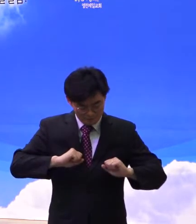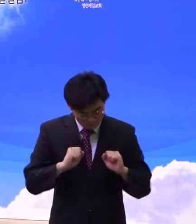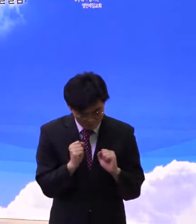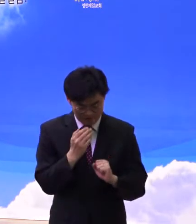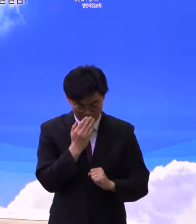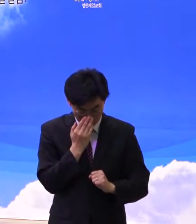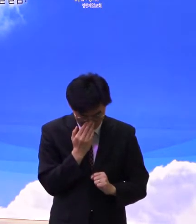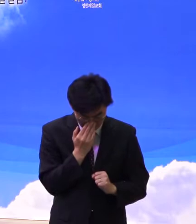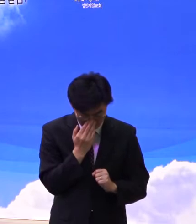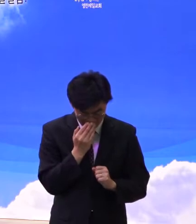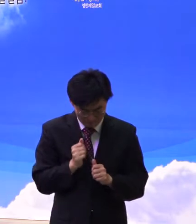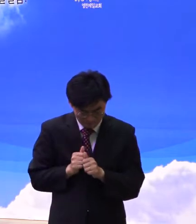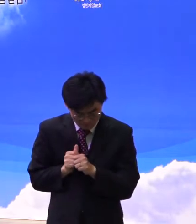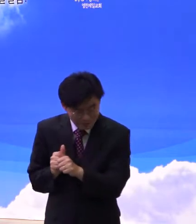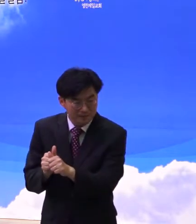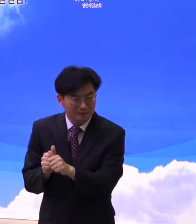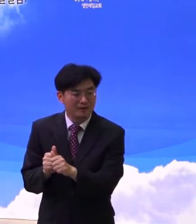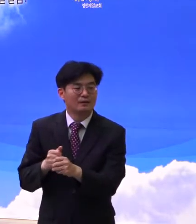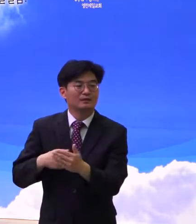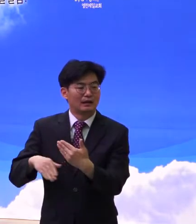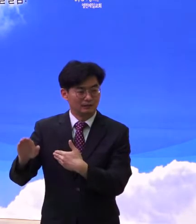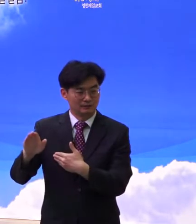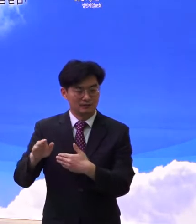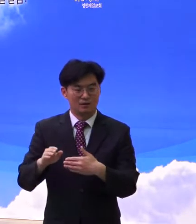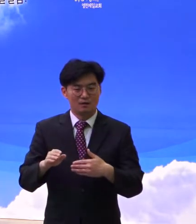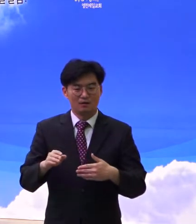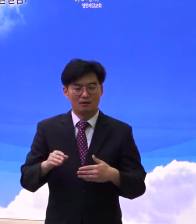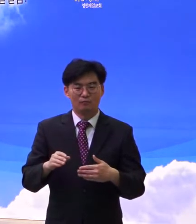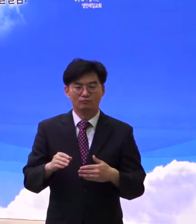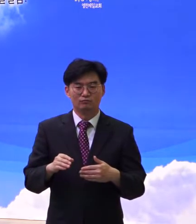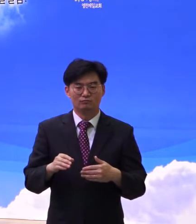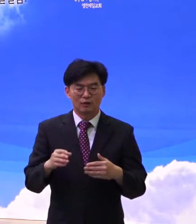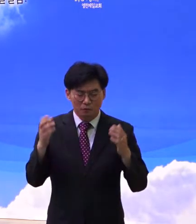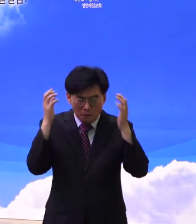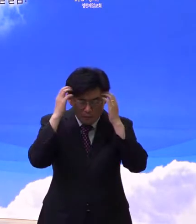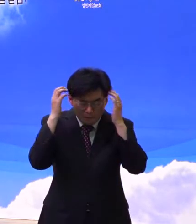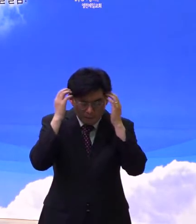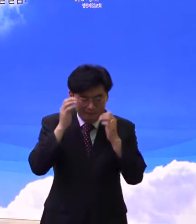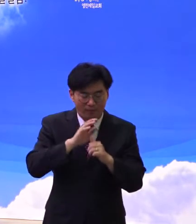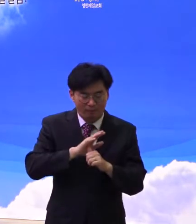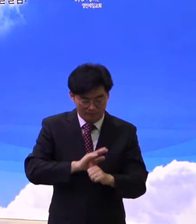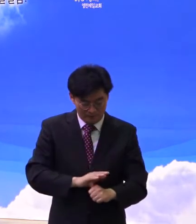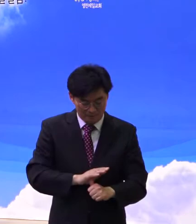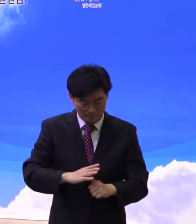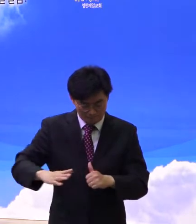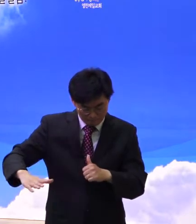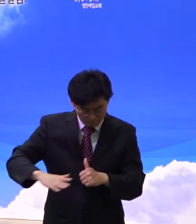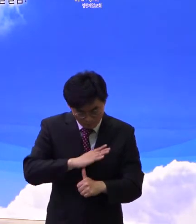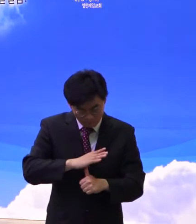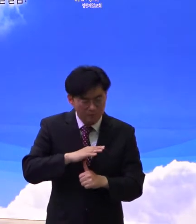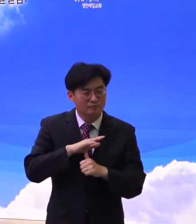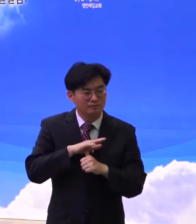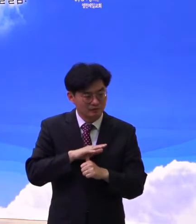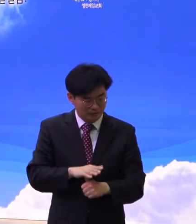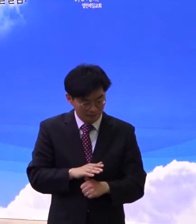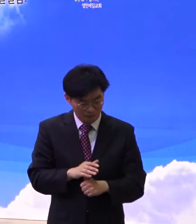때로 목숨까지 내걸고 그 길을 걸어가며 순종했습니다. 그렇게